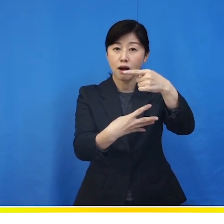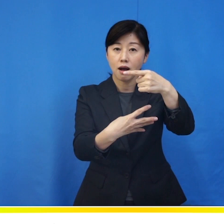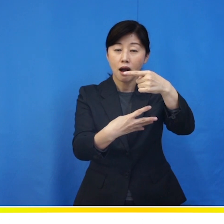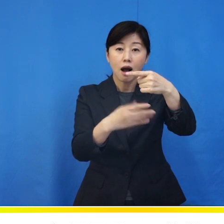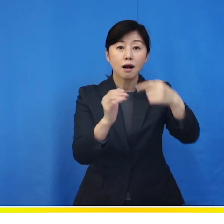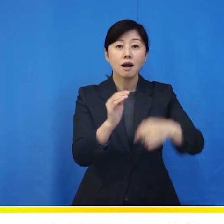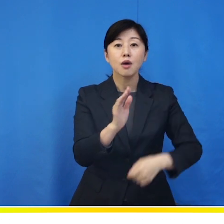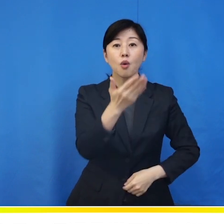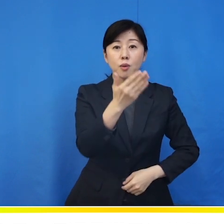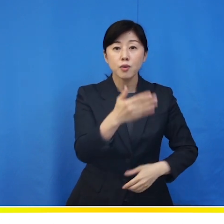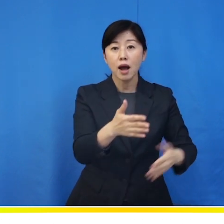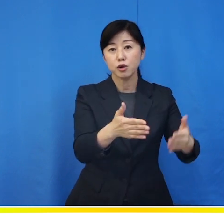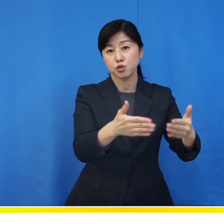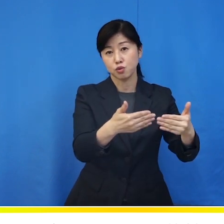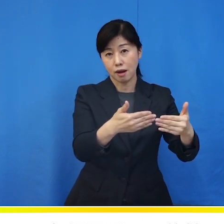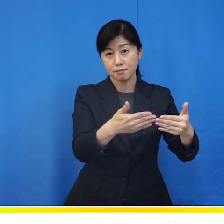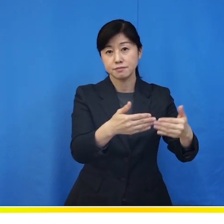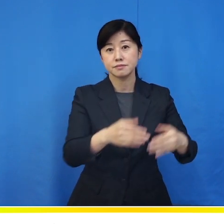ます